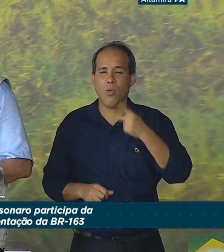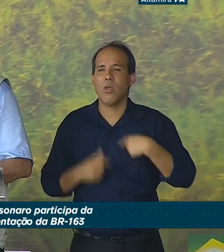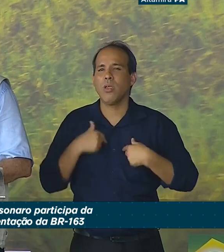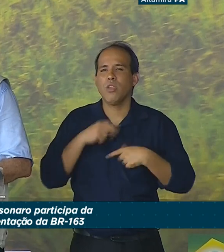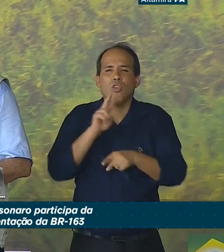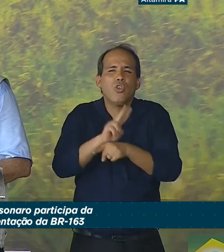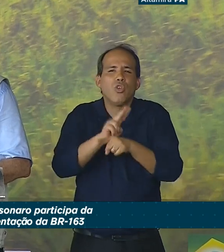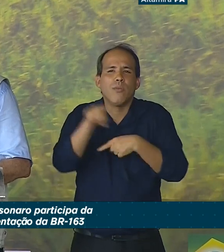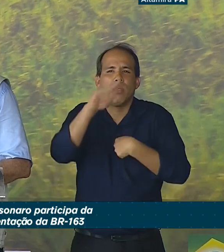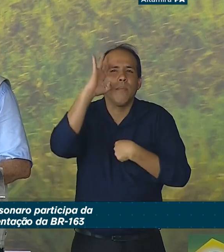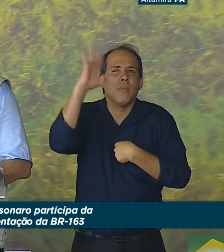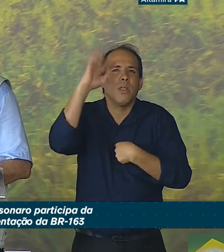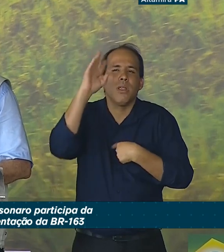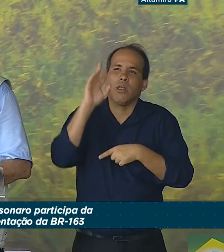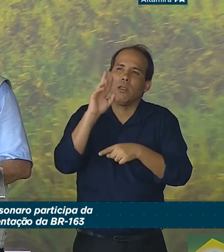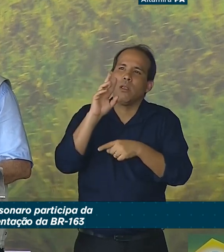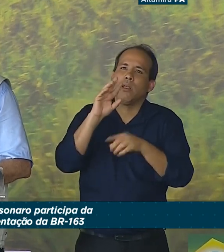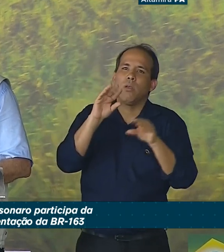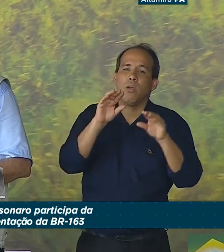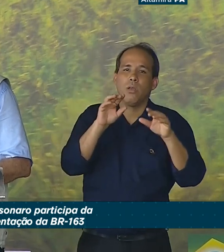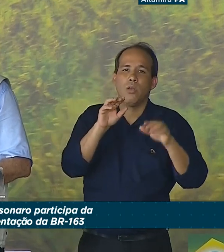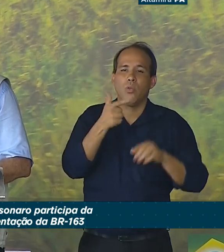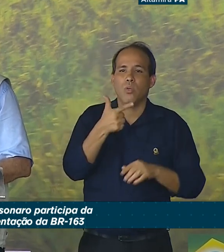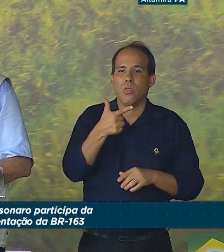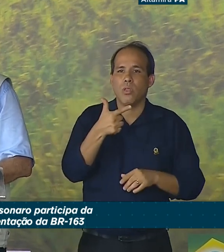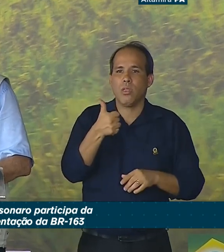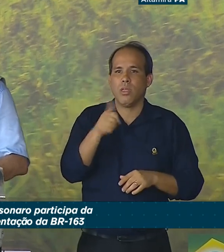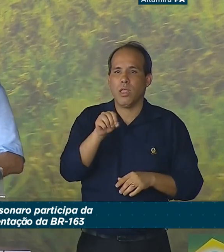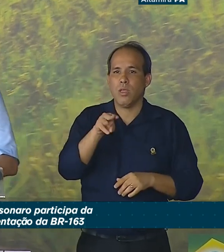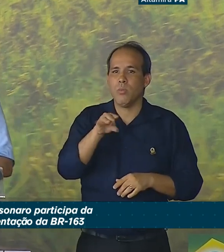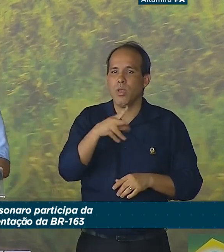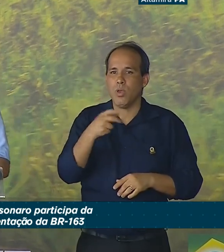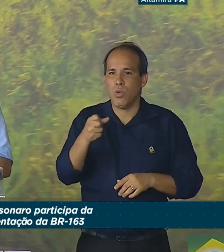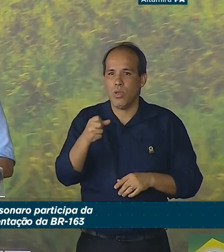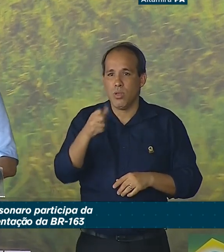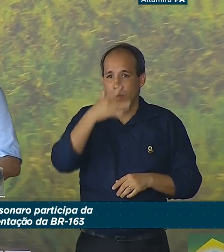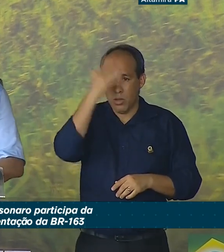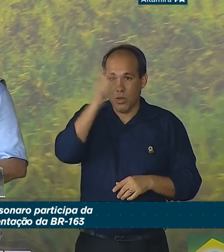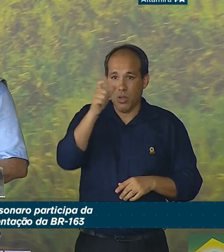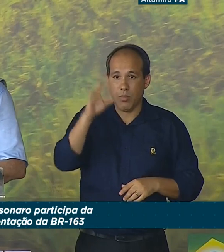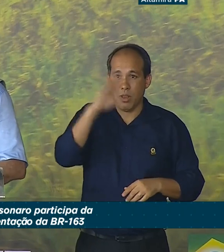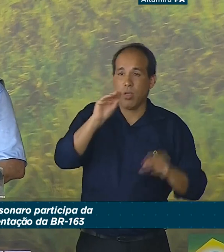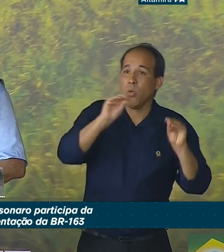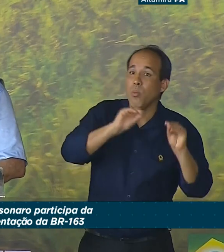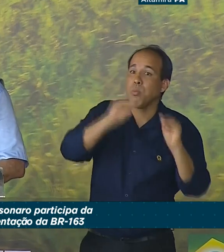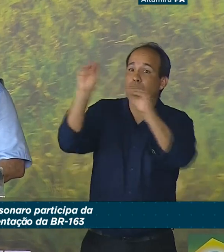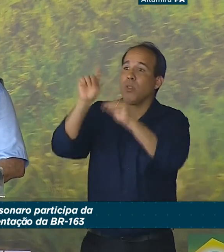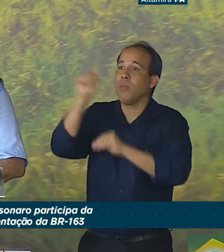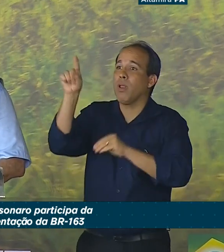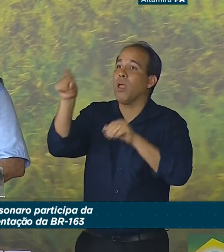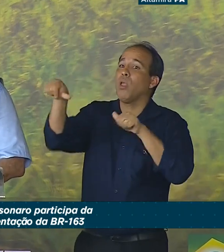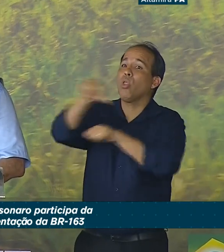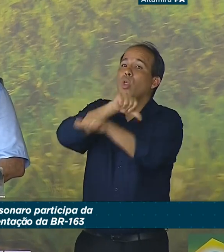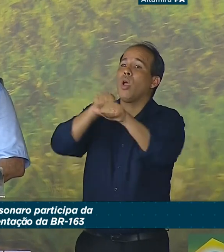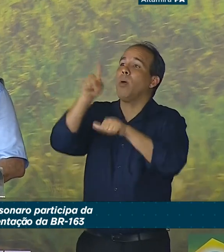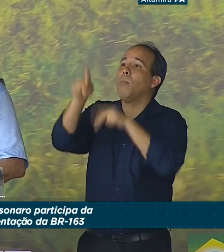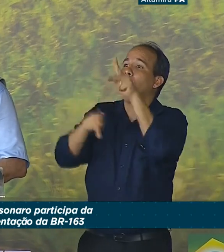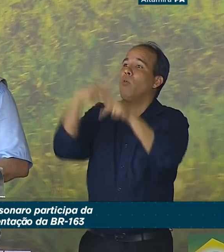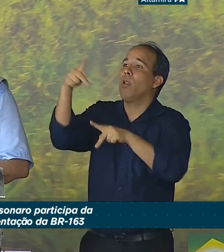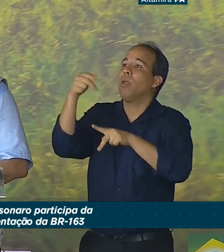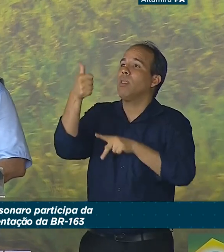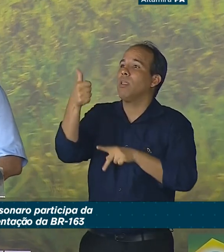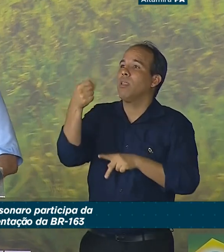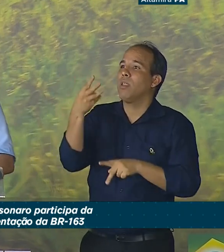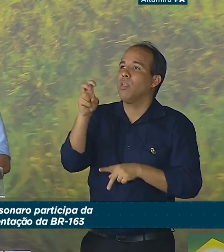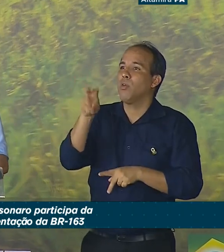hipotética. Levar para o Japão 210 milhões de brasileiros e trazer para cá 135 milhões